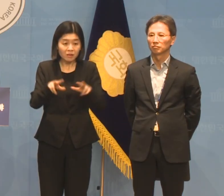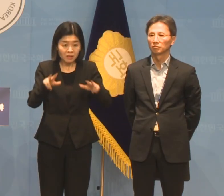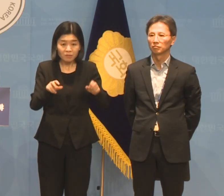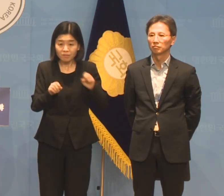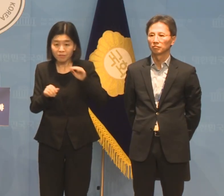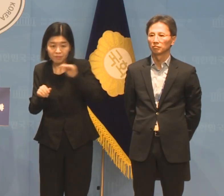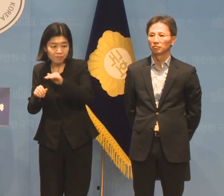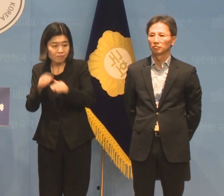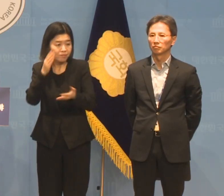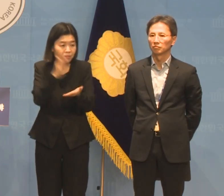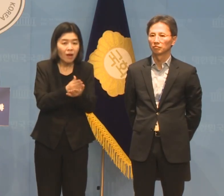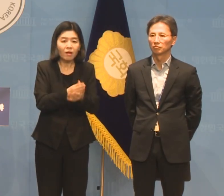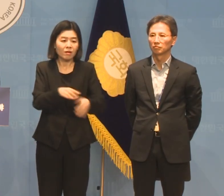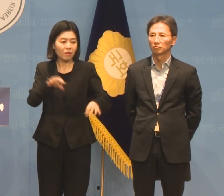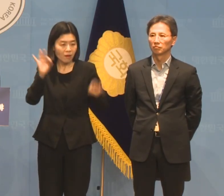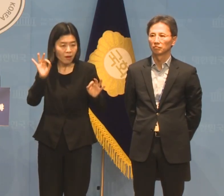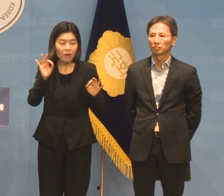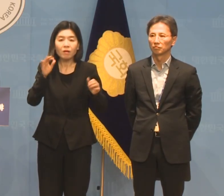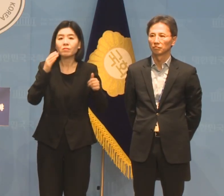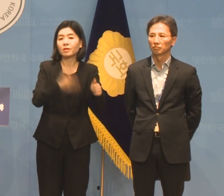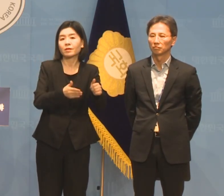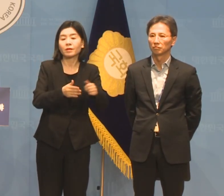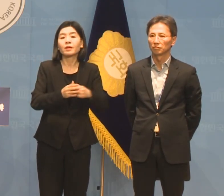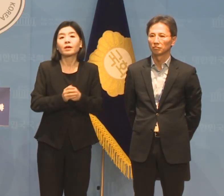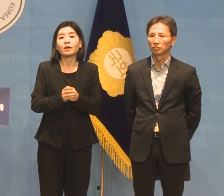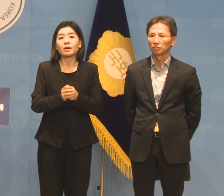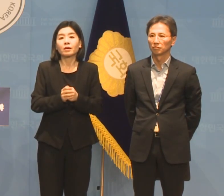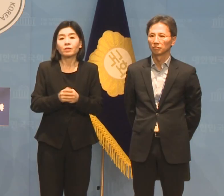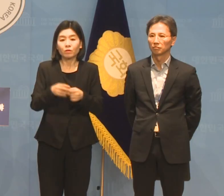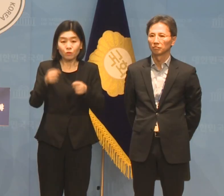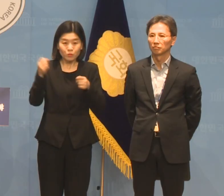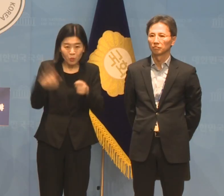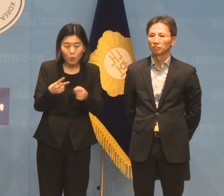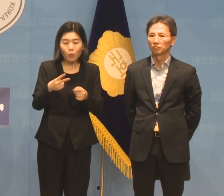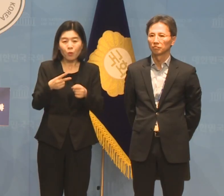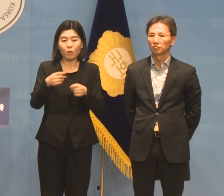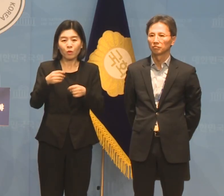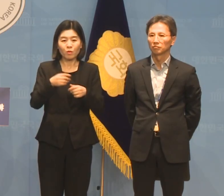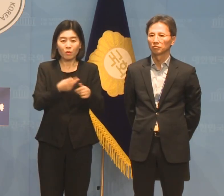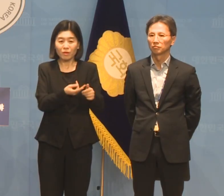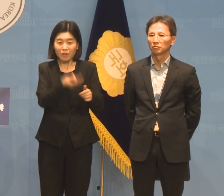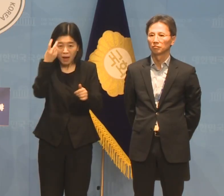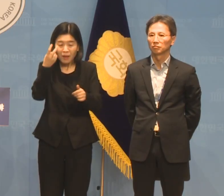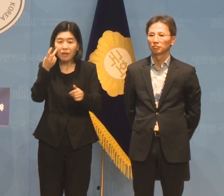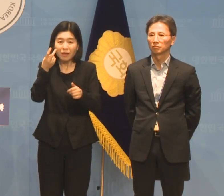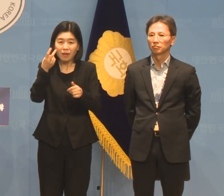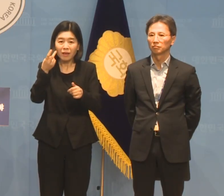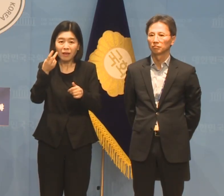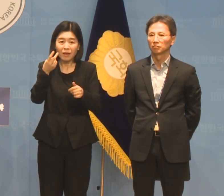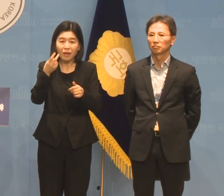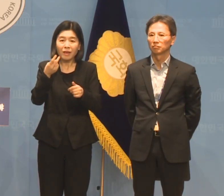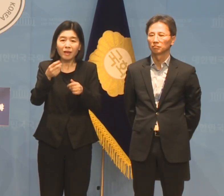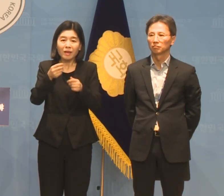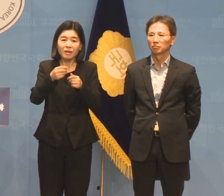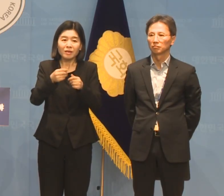즉각 중단하기를 촉구합니다. 2번씩이나 탄핵당하는 불행한 권한대행의